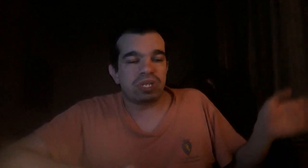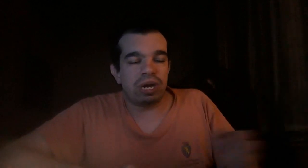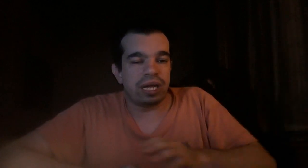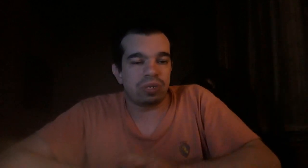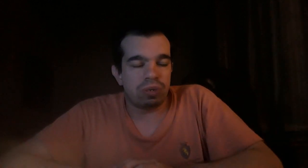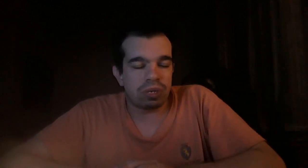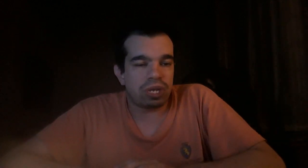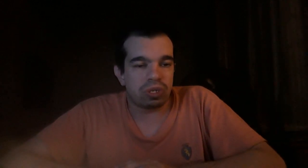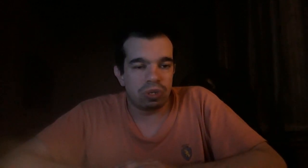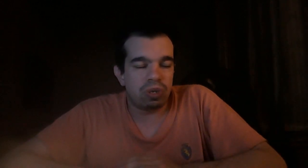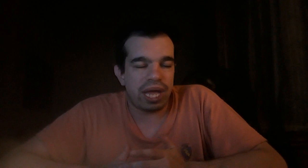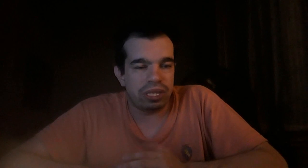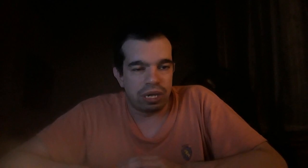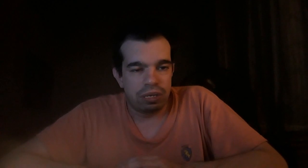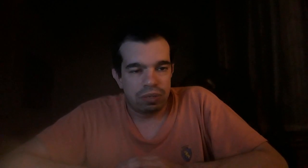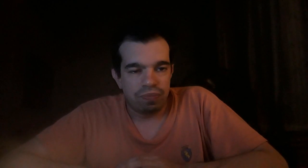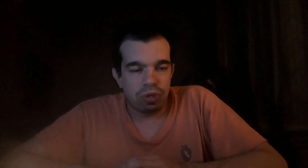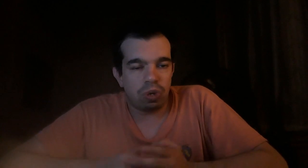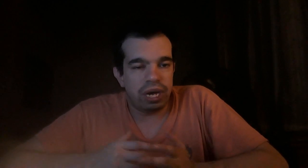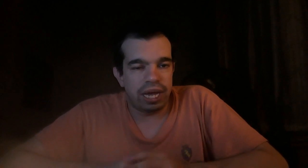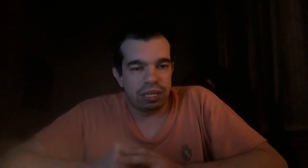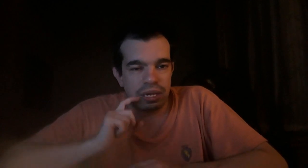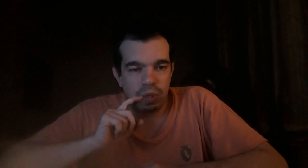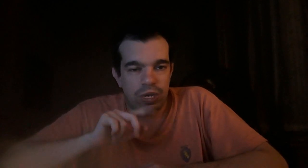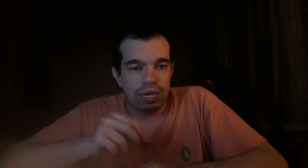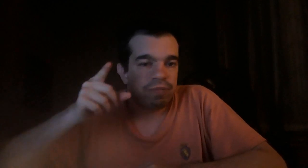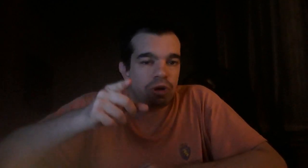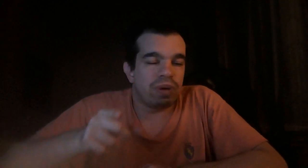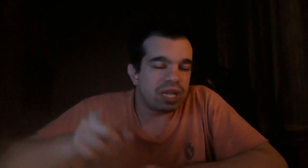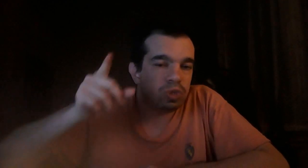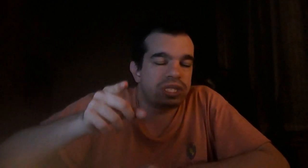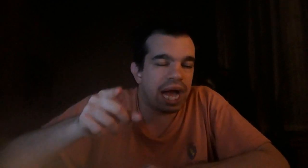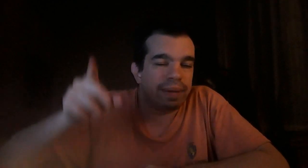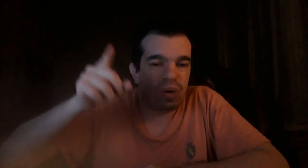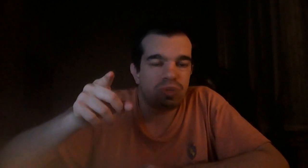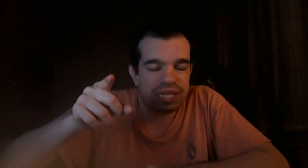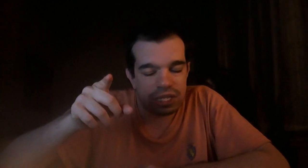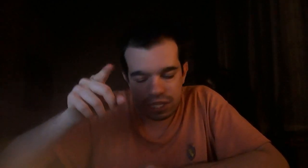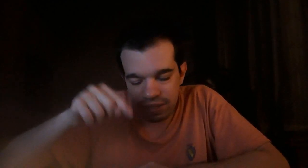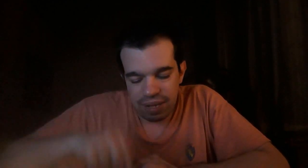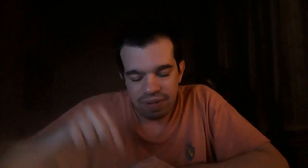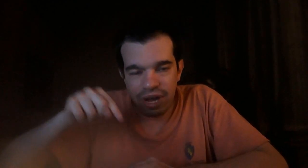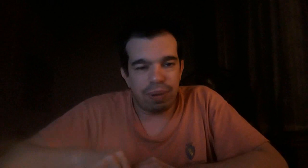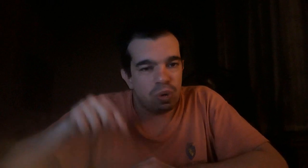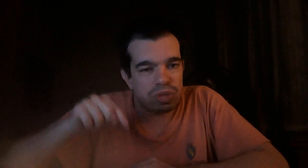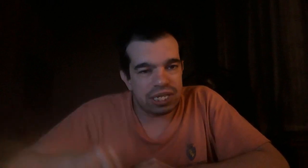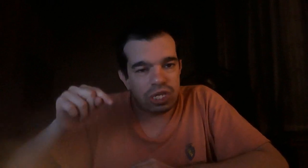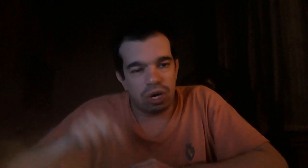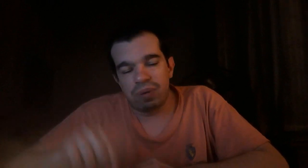persone cosa sono? Niente. Non sono niente. Voi dovete aggiustare, fare manutenzione